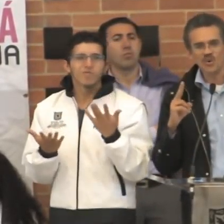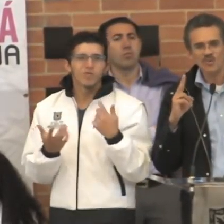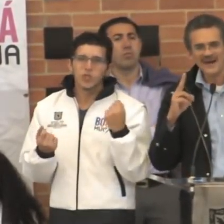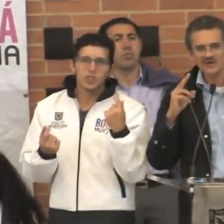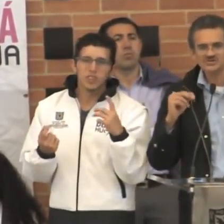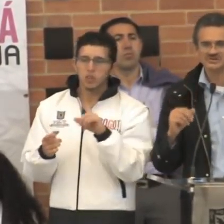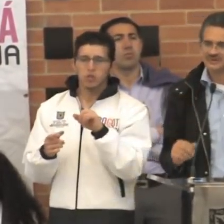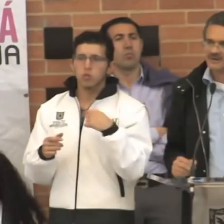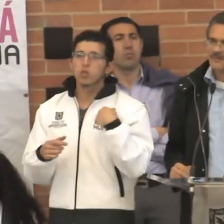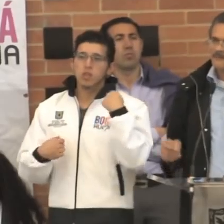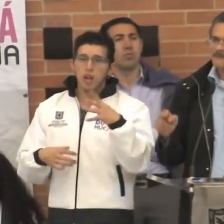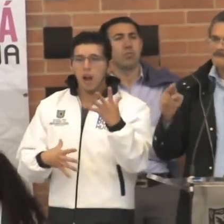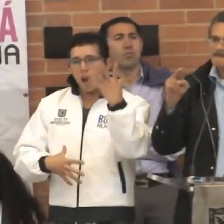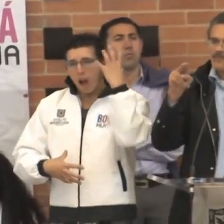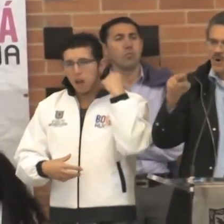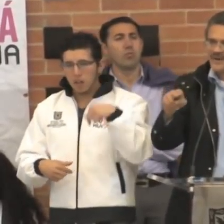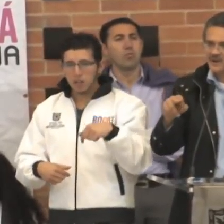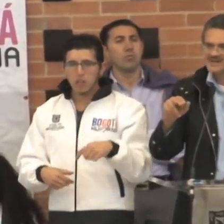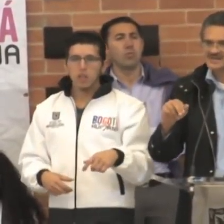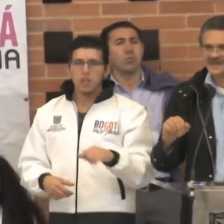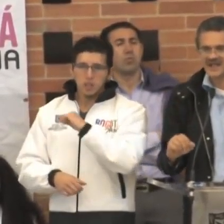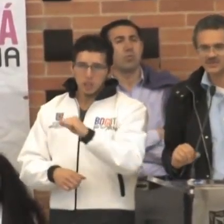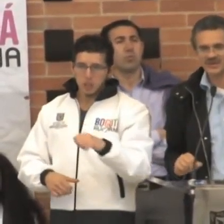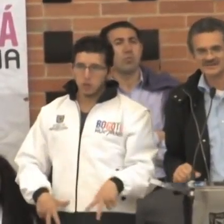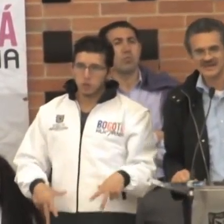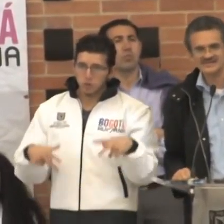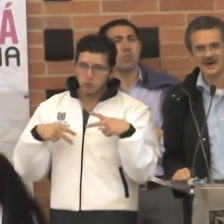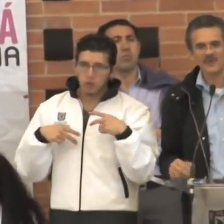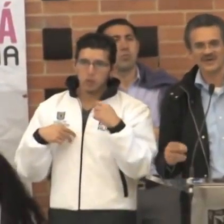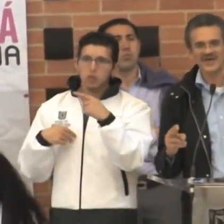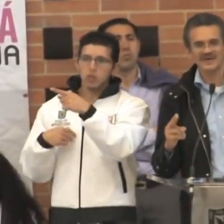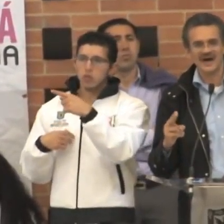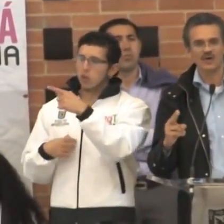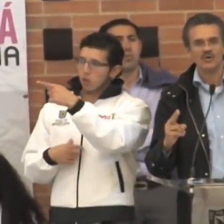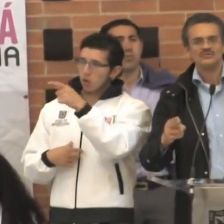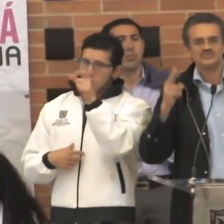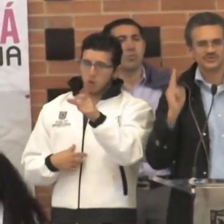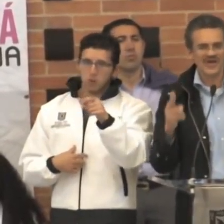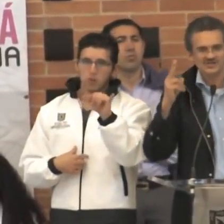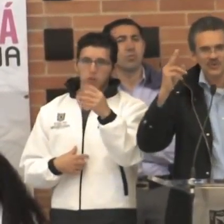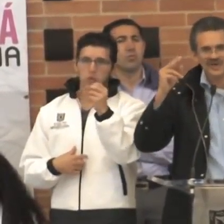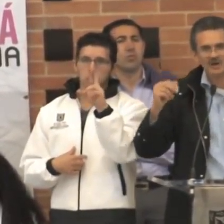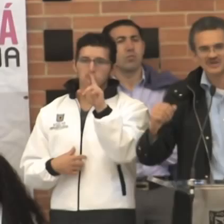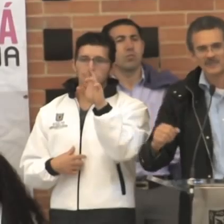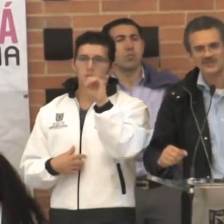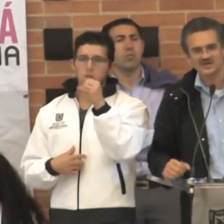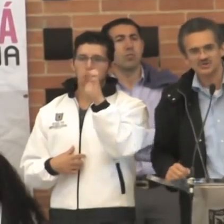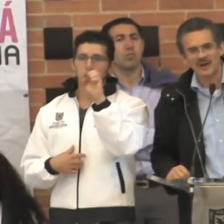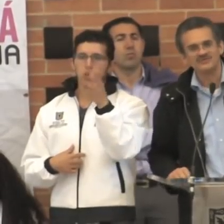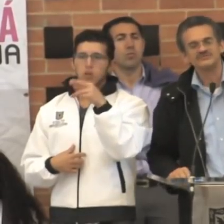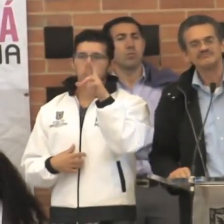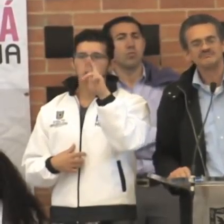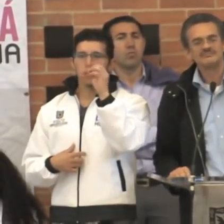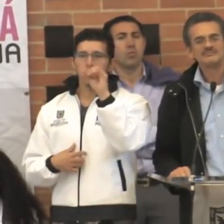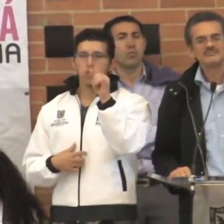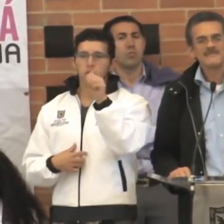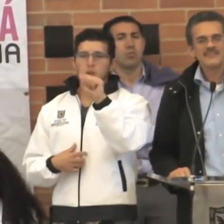derechos humanos. Jorge Rojas está en altos de la estancia porque ha dedicado toda su vida a la lucha por los derechos